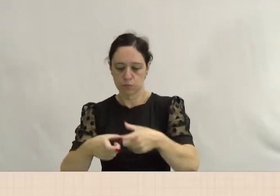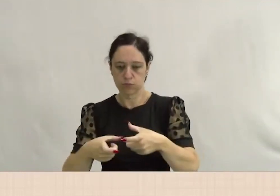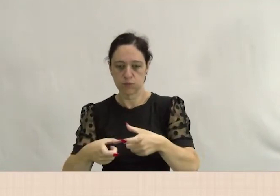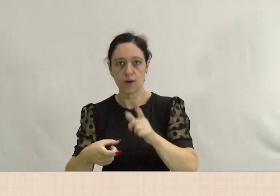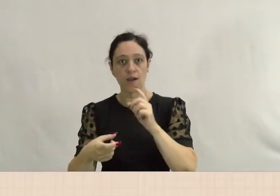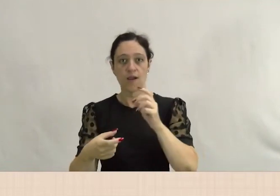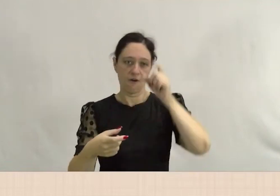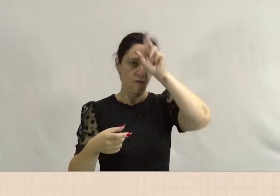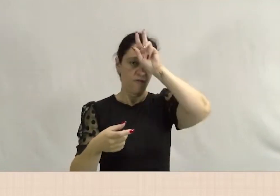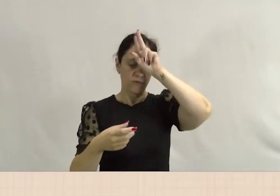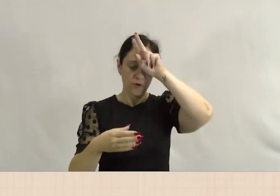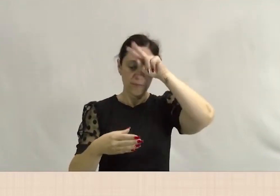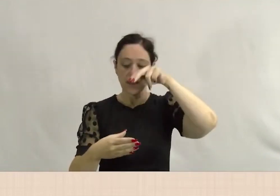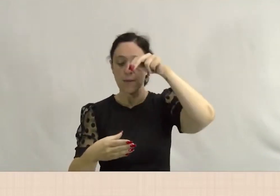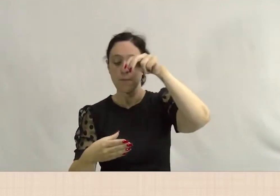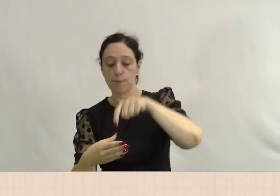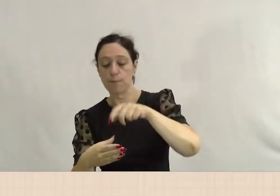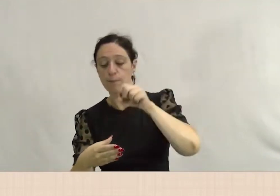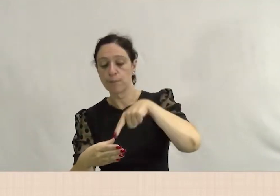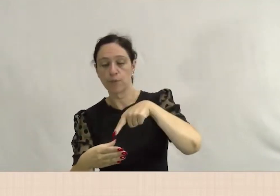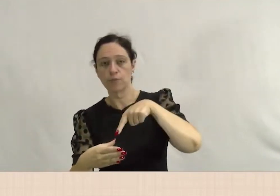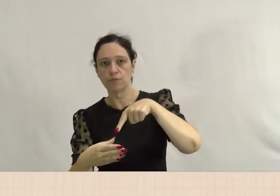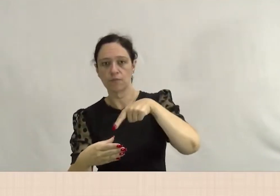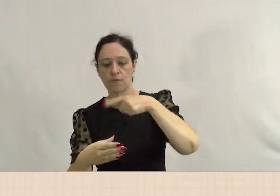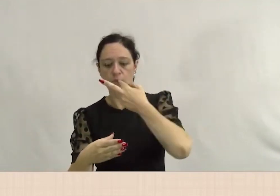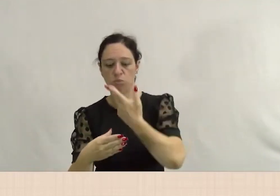quebrou a tensão superficial da água.